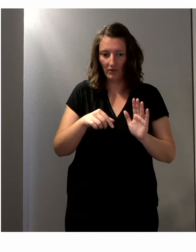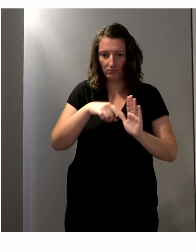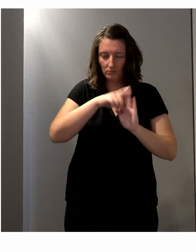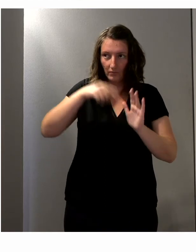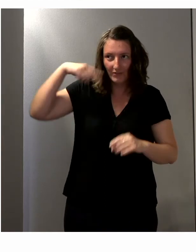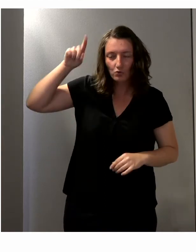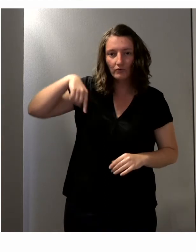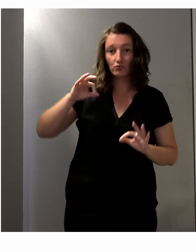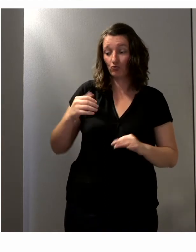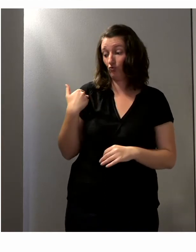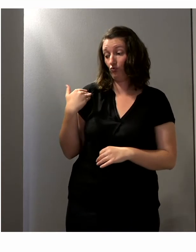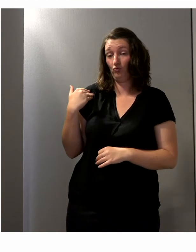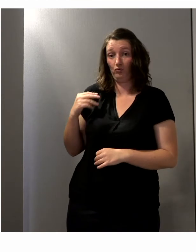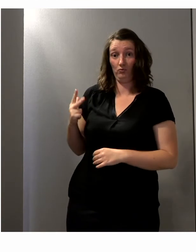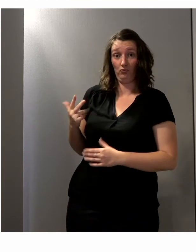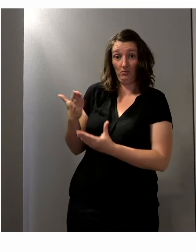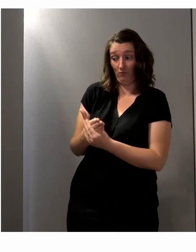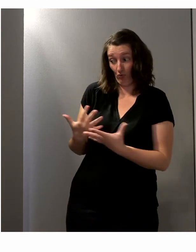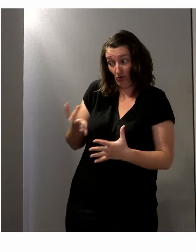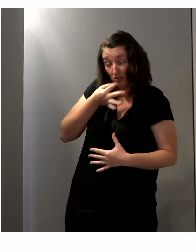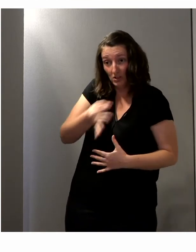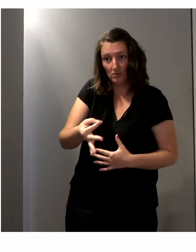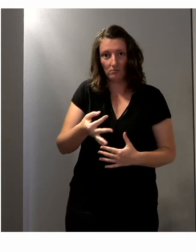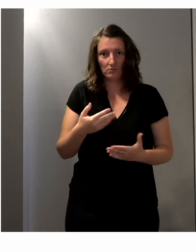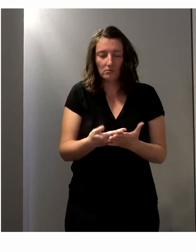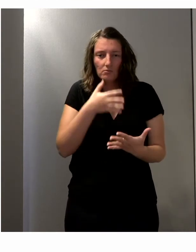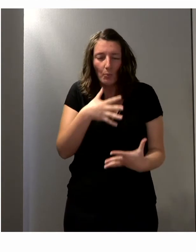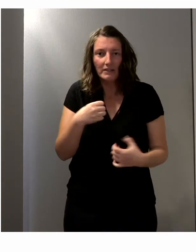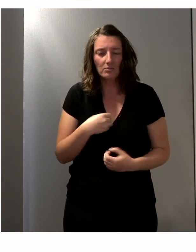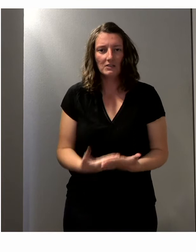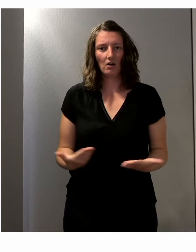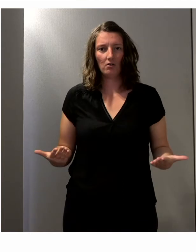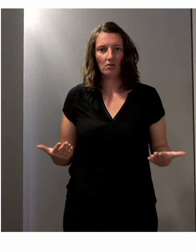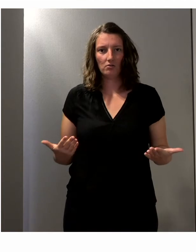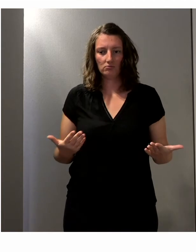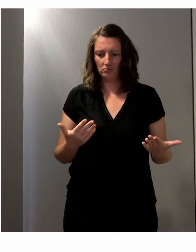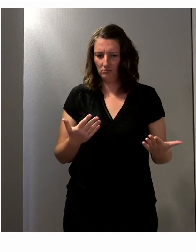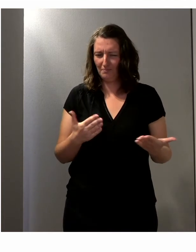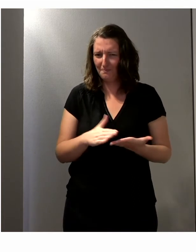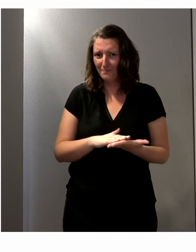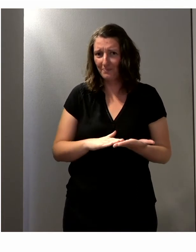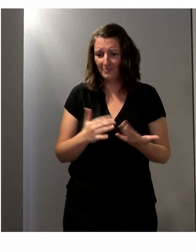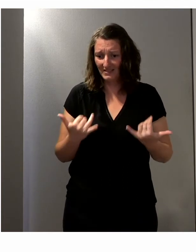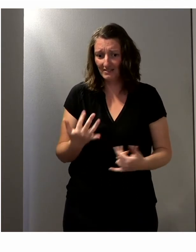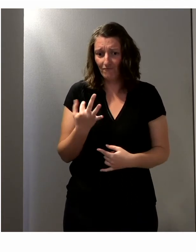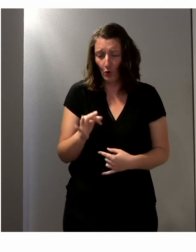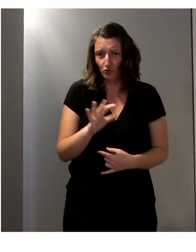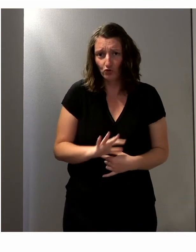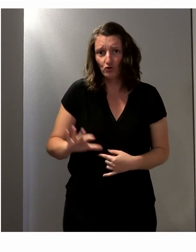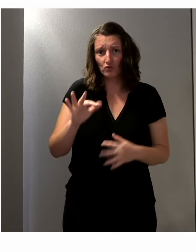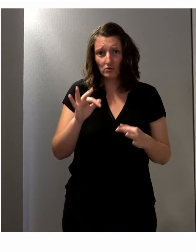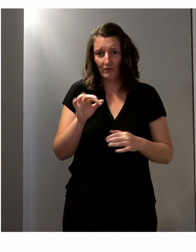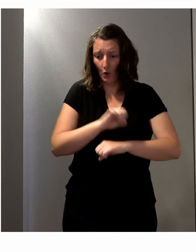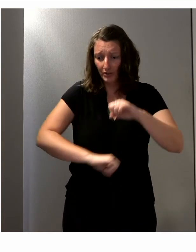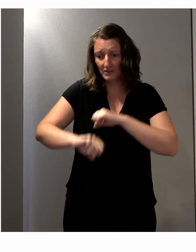Hein, Jean-Marie Burgu-Buru le disait très clairement, c'est quelque chose qui est inacceptable, qui ne devrait pas exister dans notre socle de